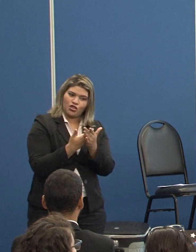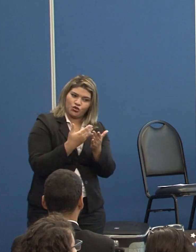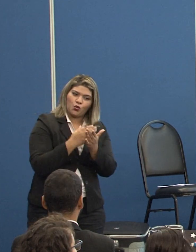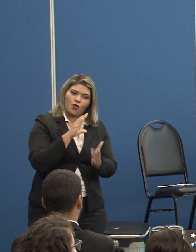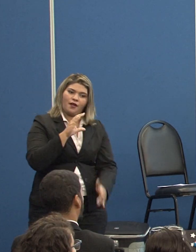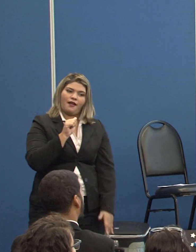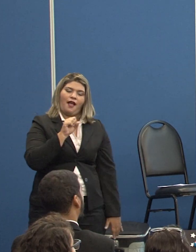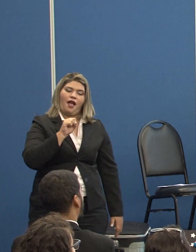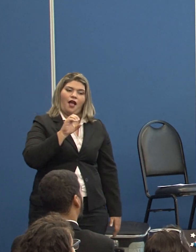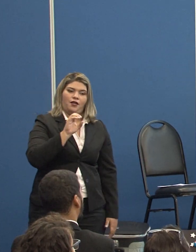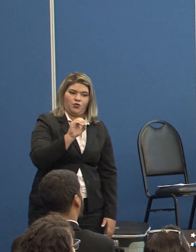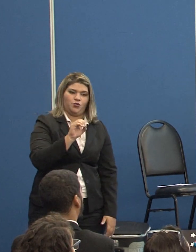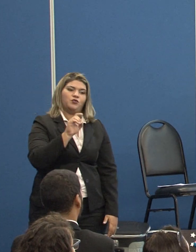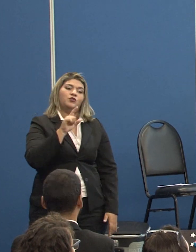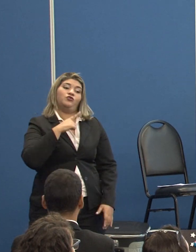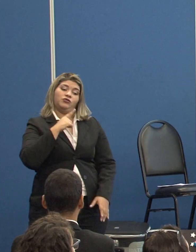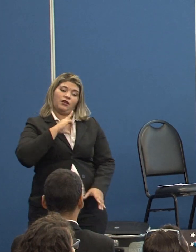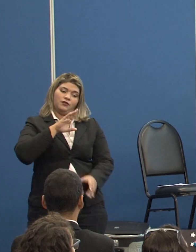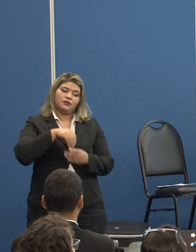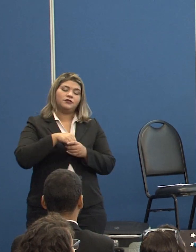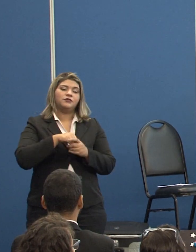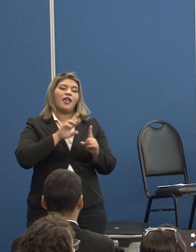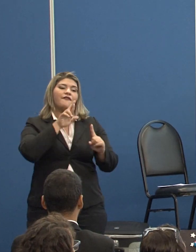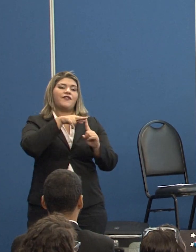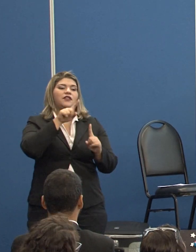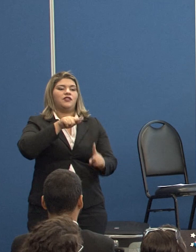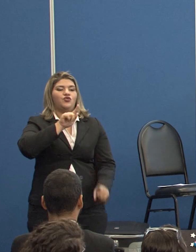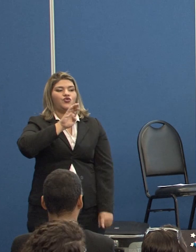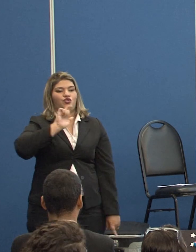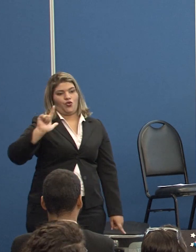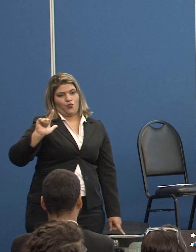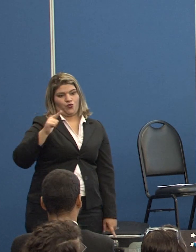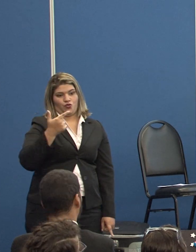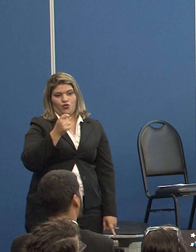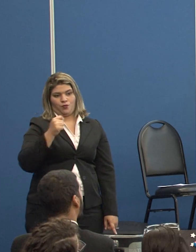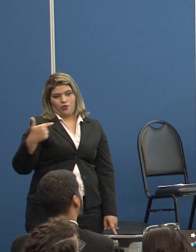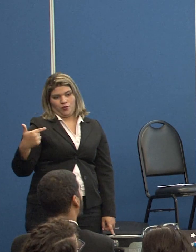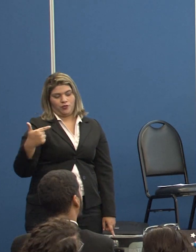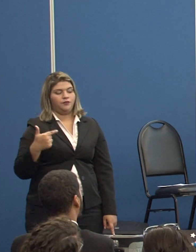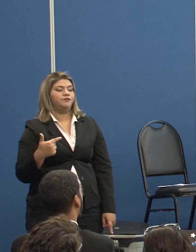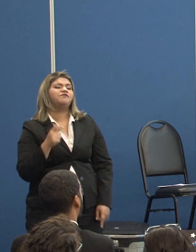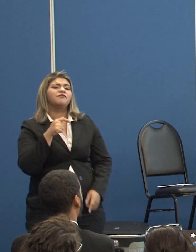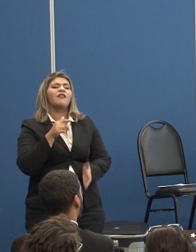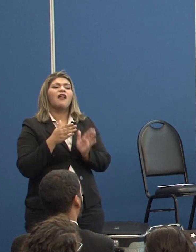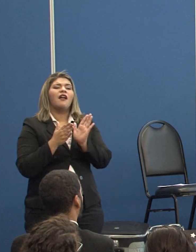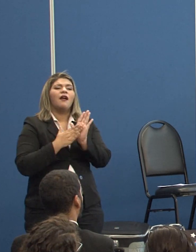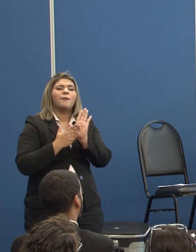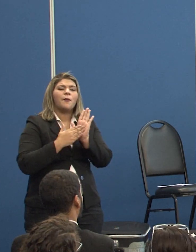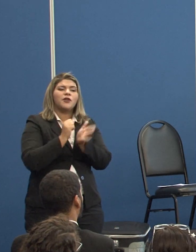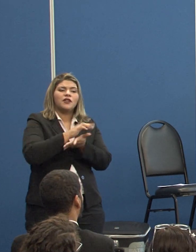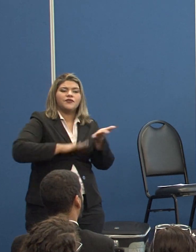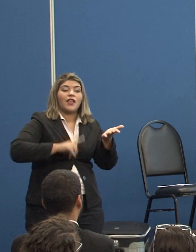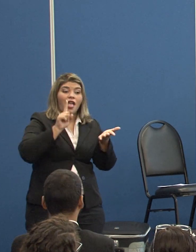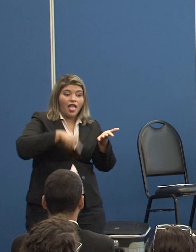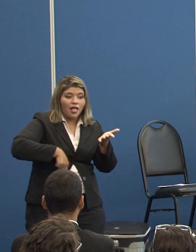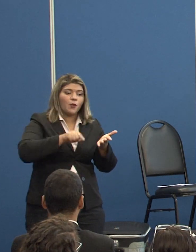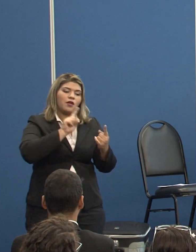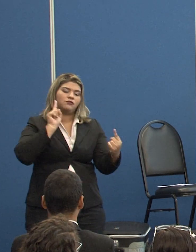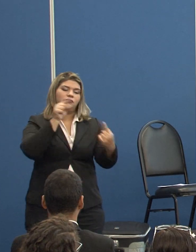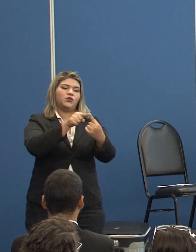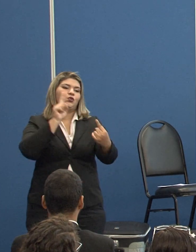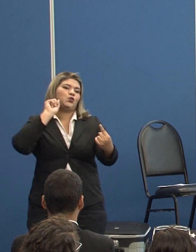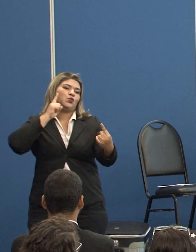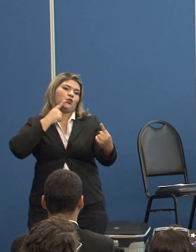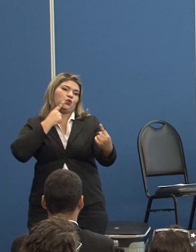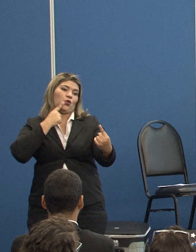de Gil, 2002, e as atividades propostas são para alunos surdos, normalmente filhos